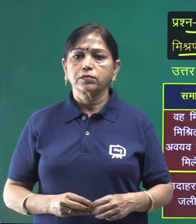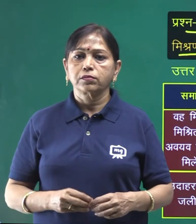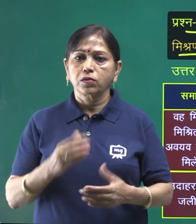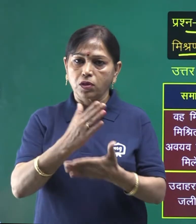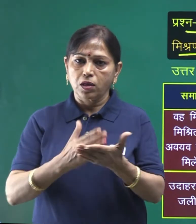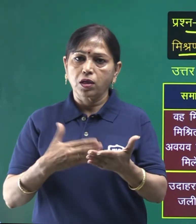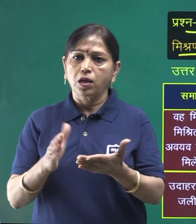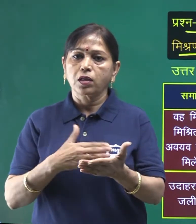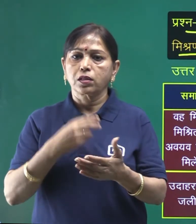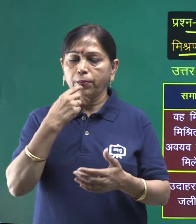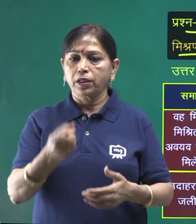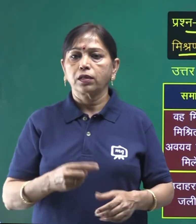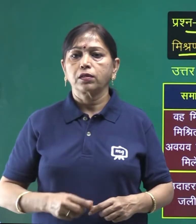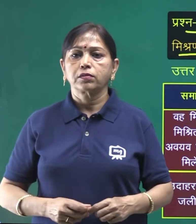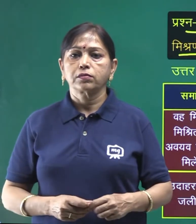अंतर बताइए।